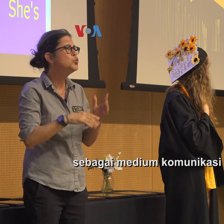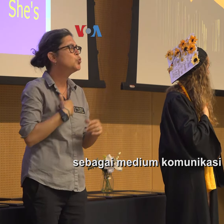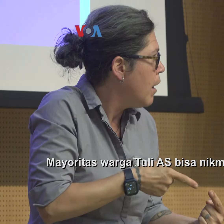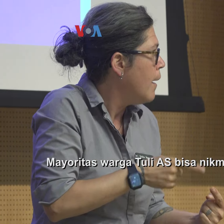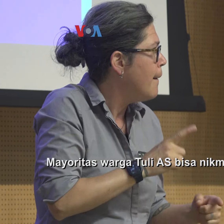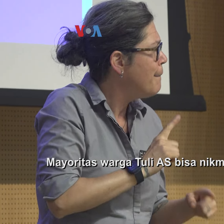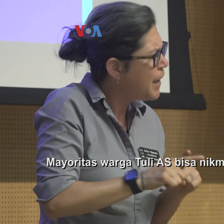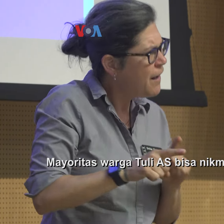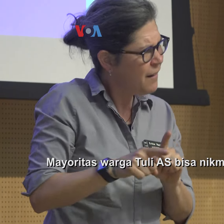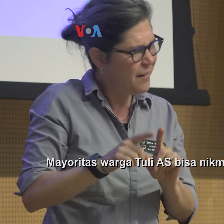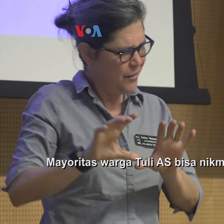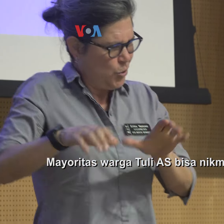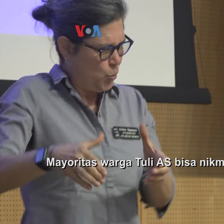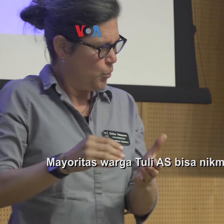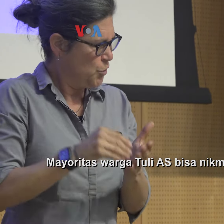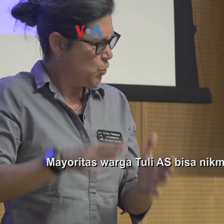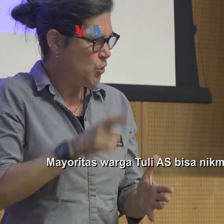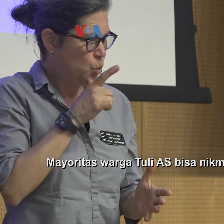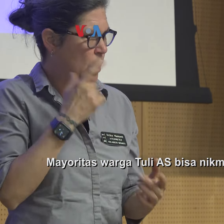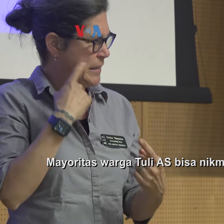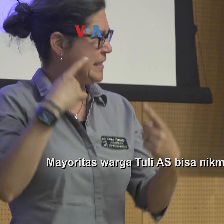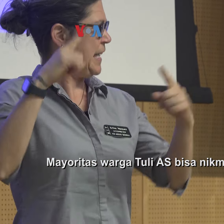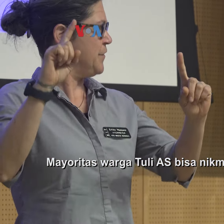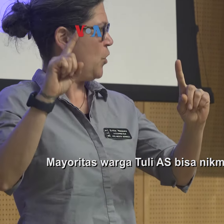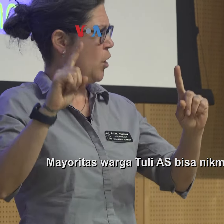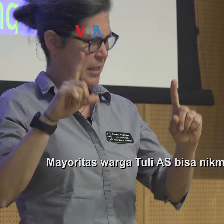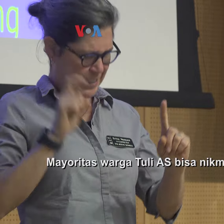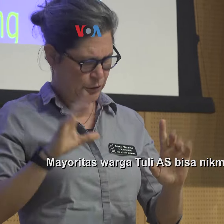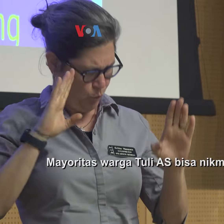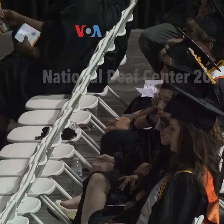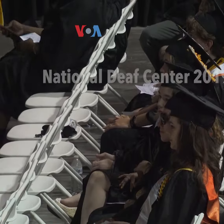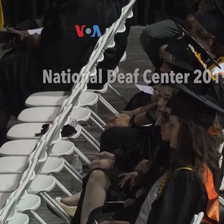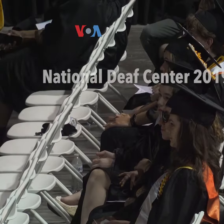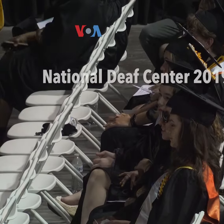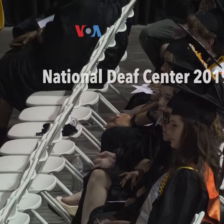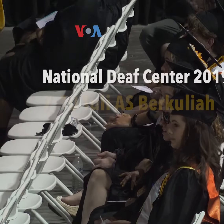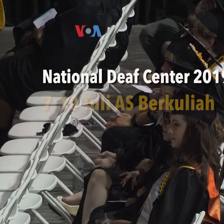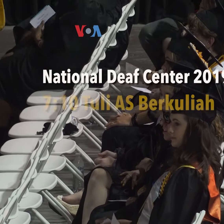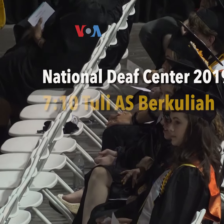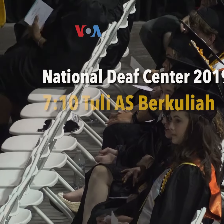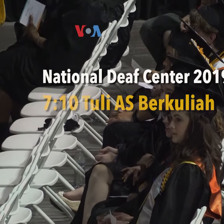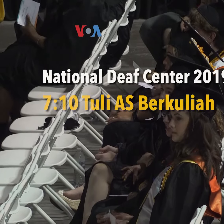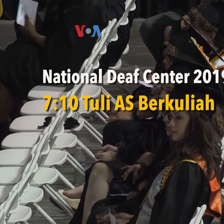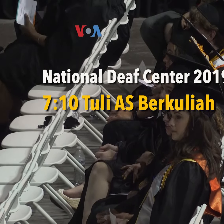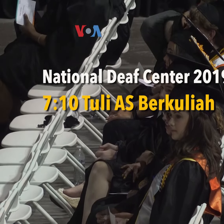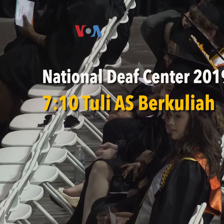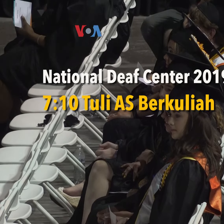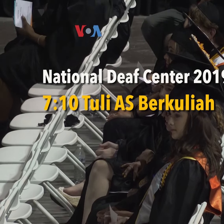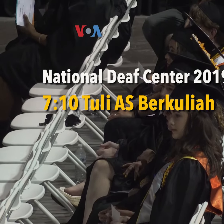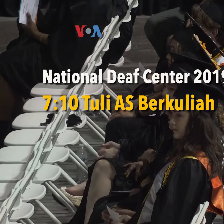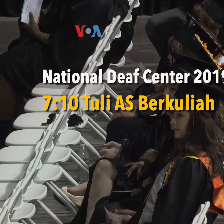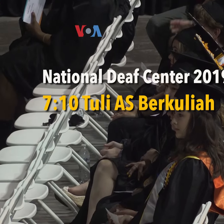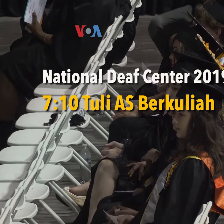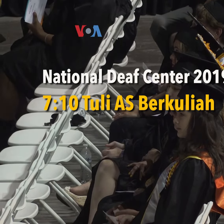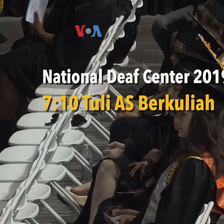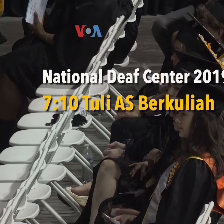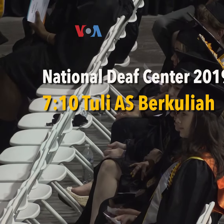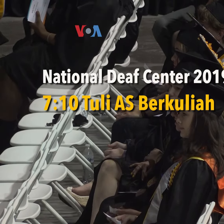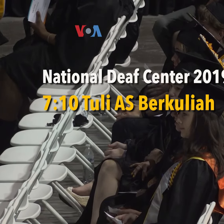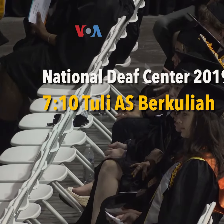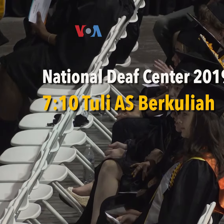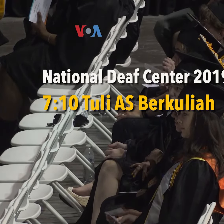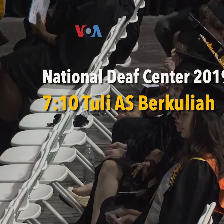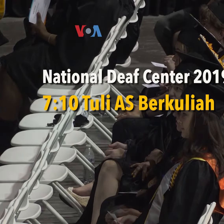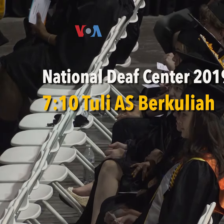pengajarannya. Mayoritas warga tuli Amerika Serikat bisa menikmati pendidikan tinggi. Data National Deaf Center 2019 menyebut 7